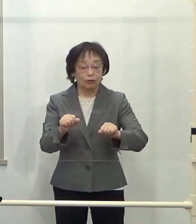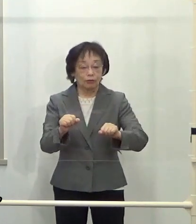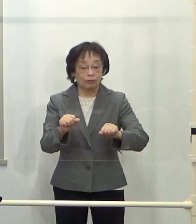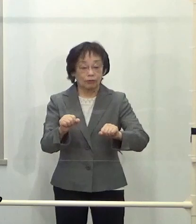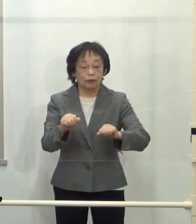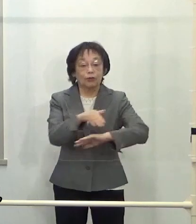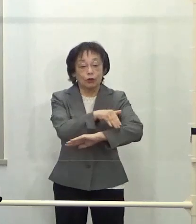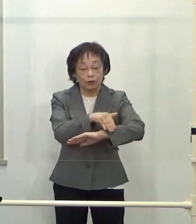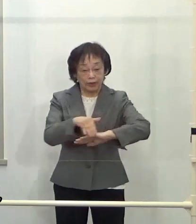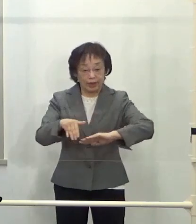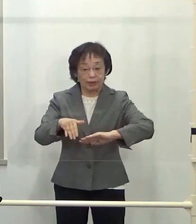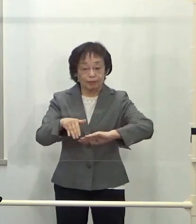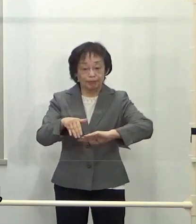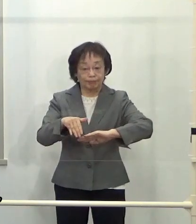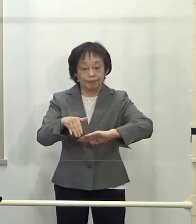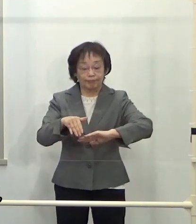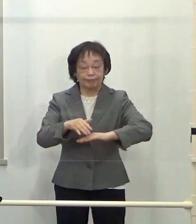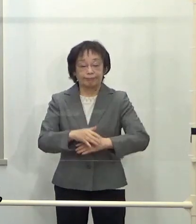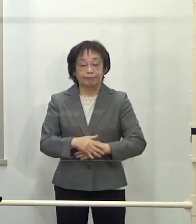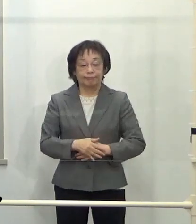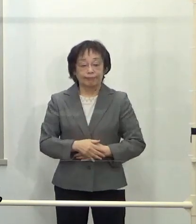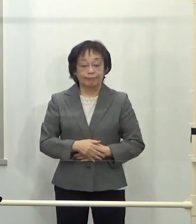。 わかりました。